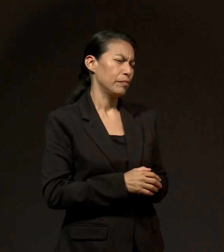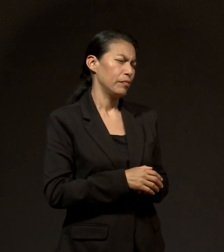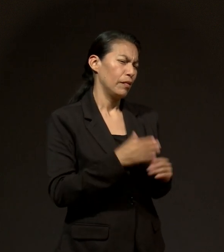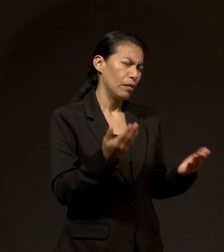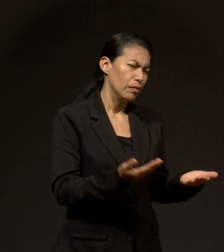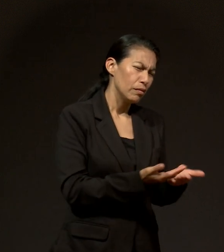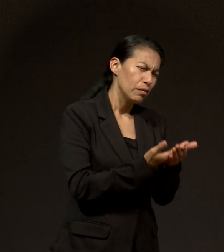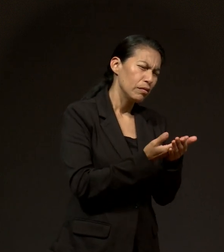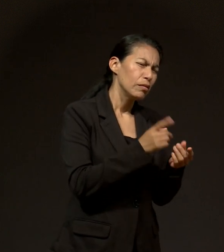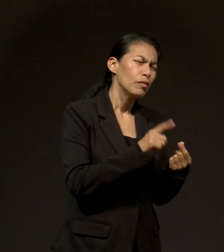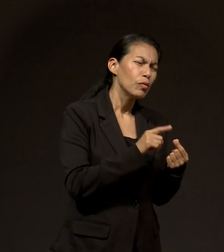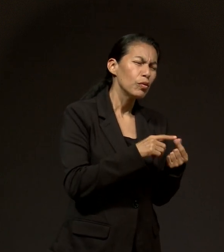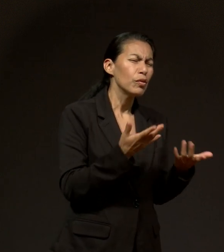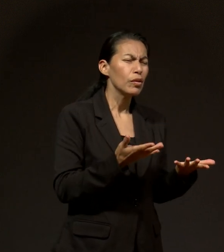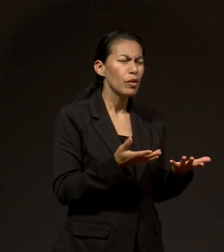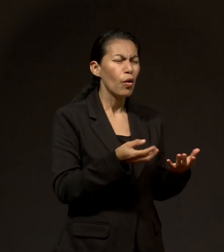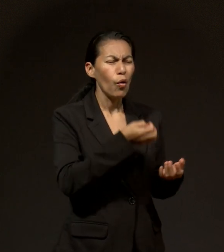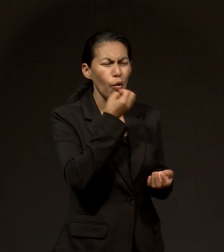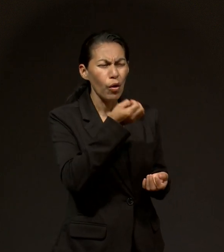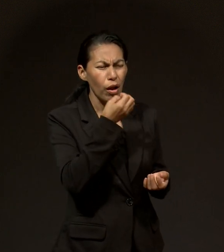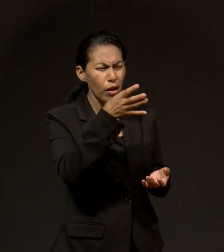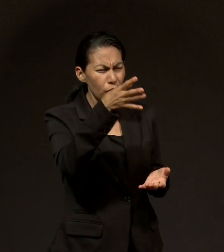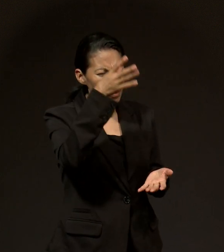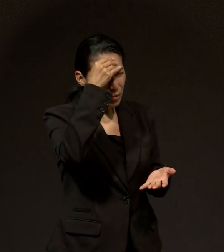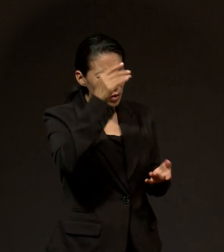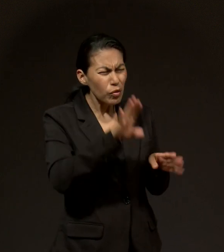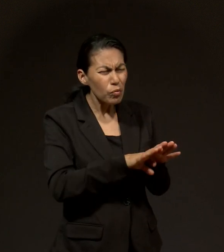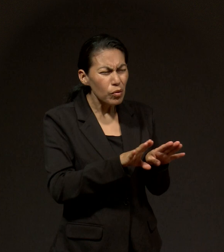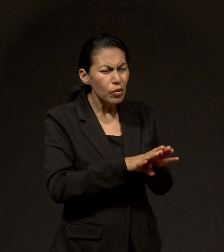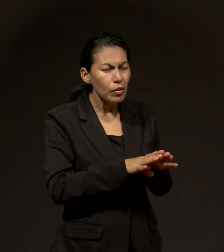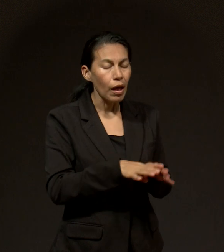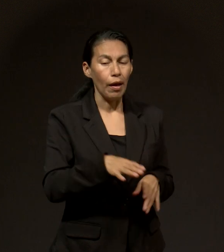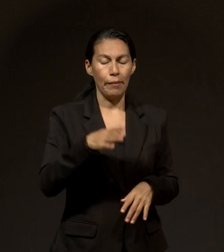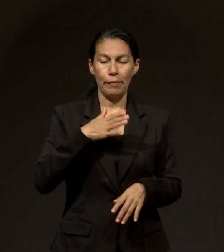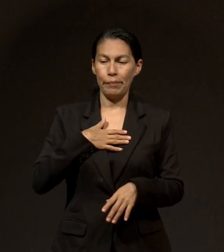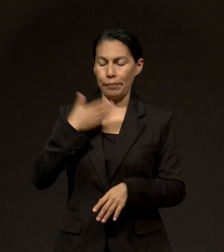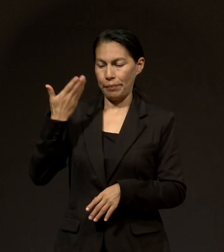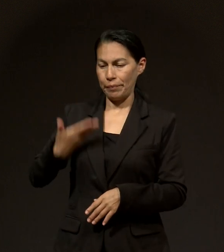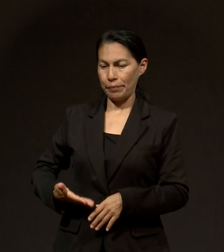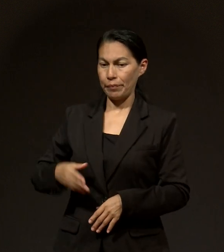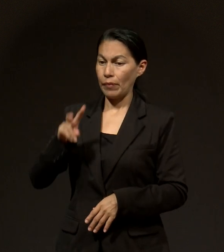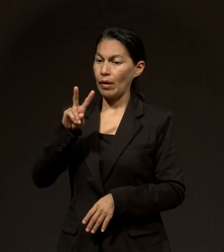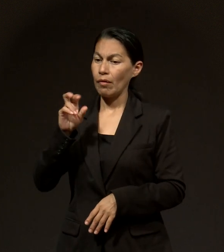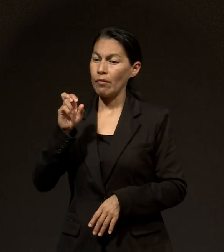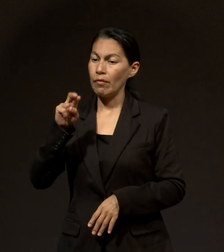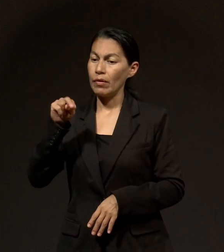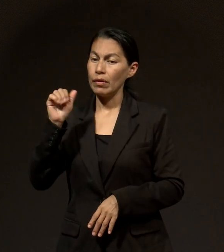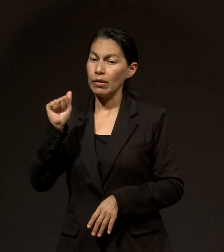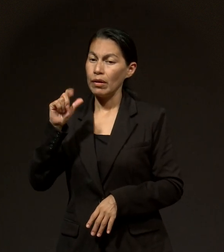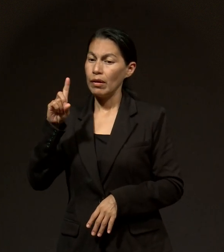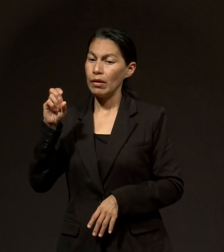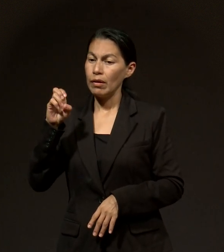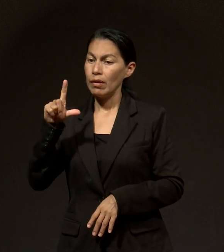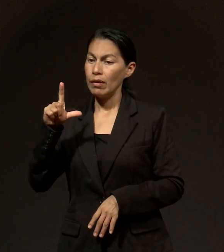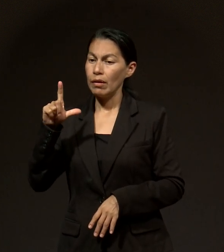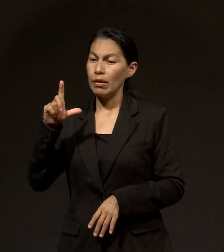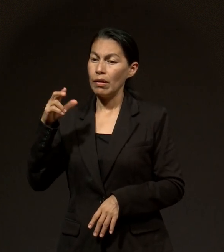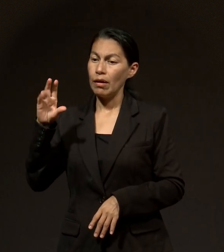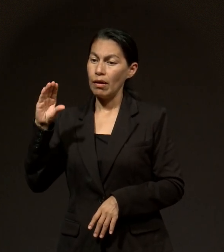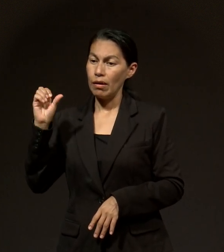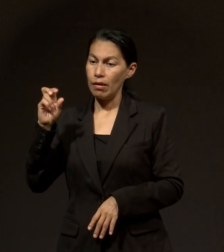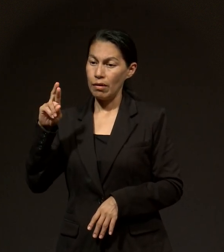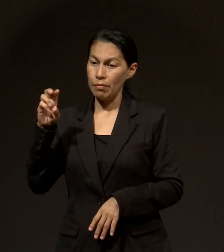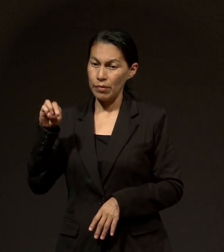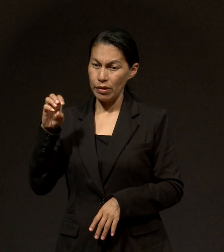dónde naciste, cómo aprendiste a orar. Bueno, mi nombre es Bania del Carmen Solísio Hernández, soy